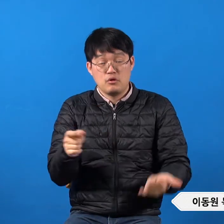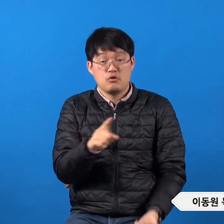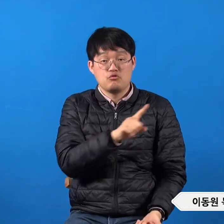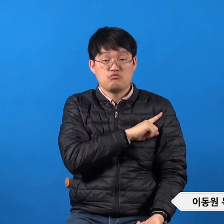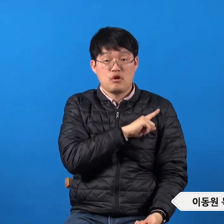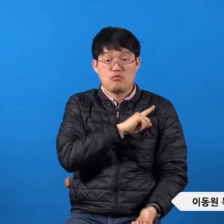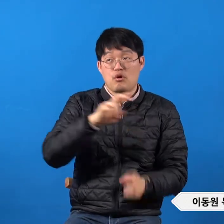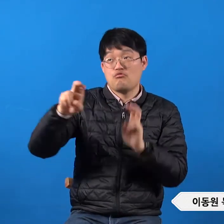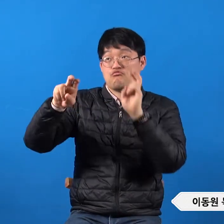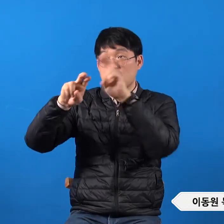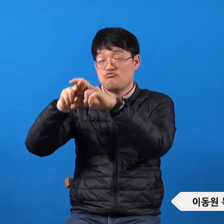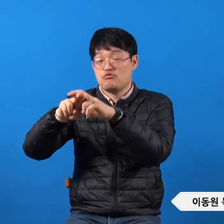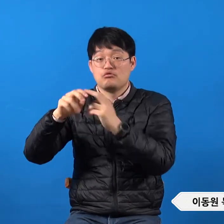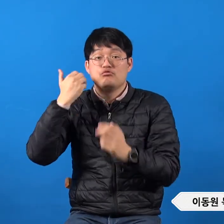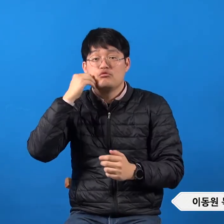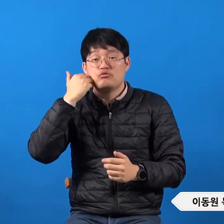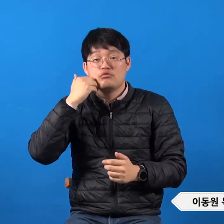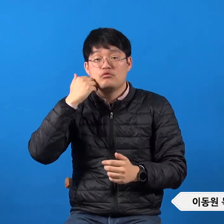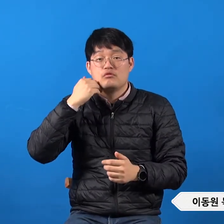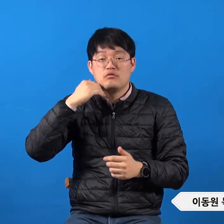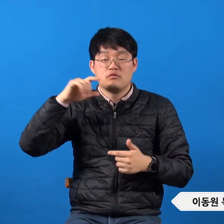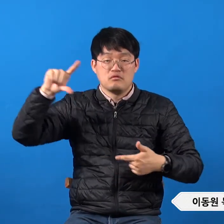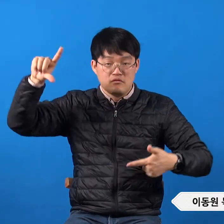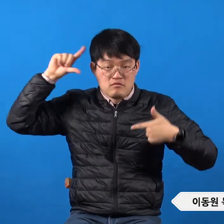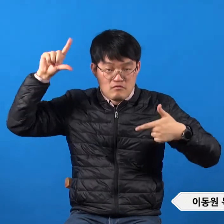아마 연예인 스타들일 것입니다.